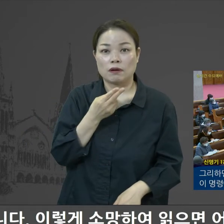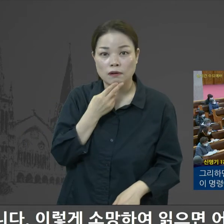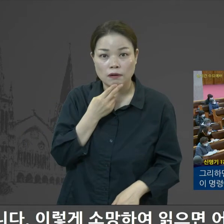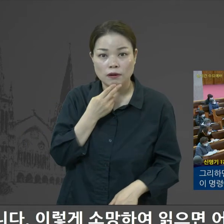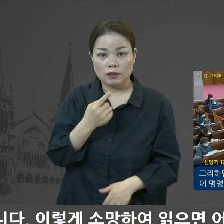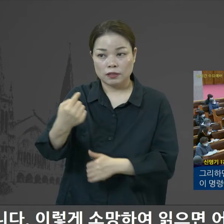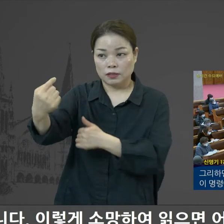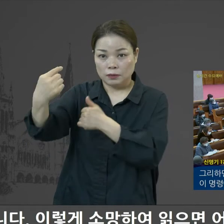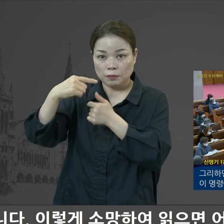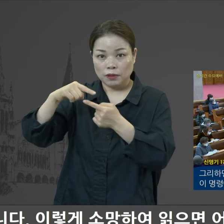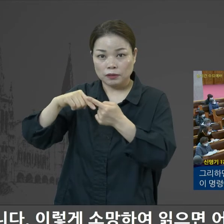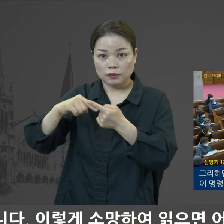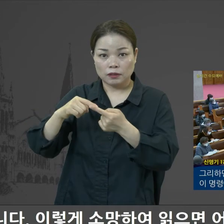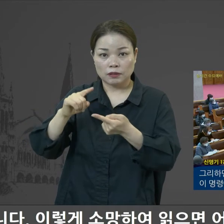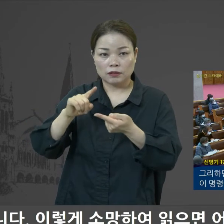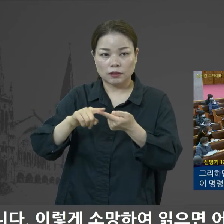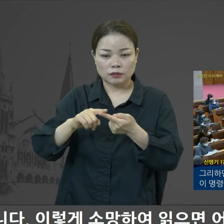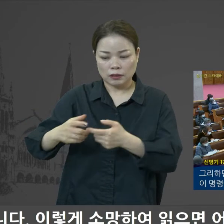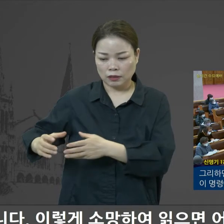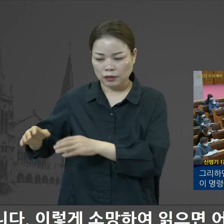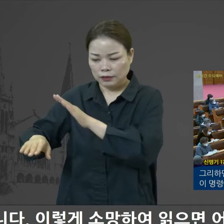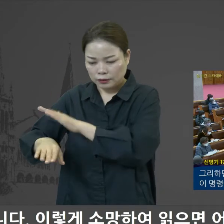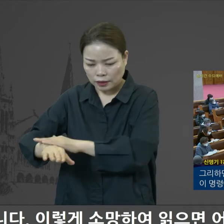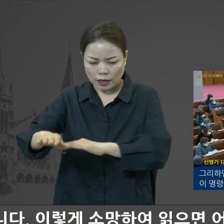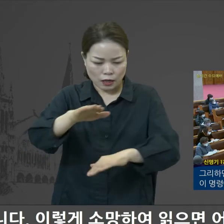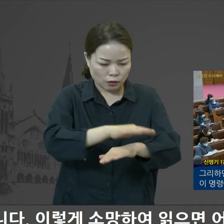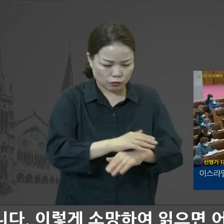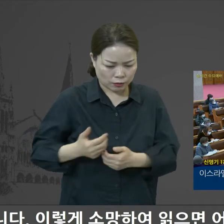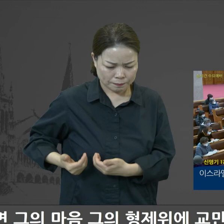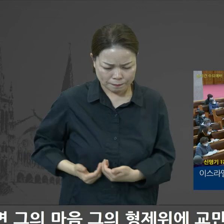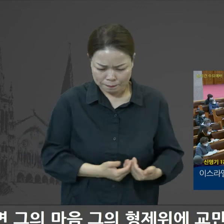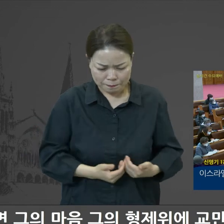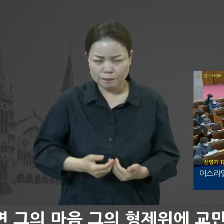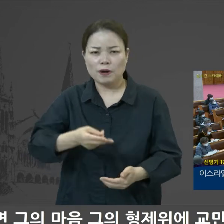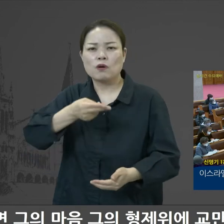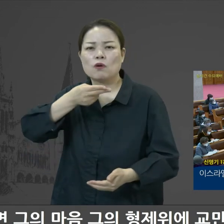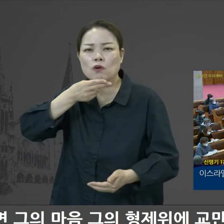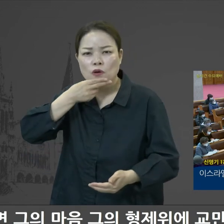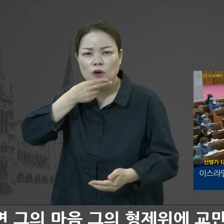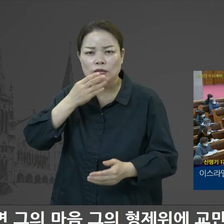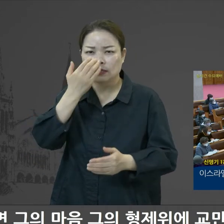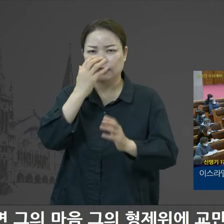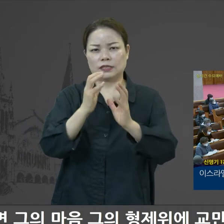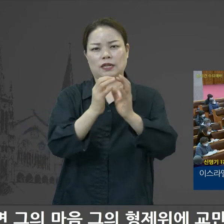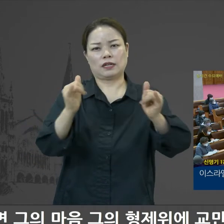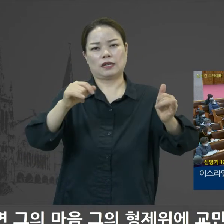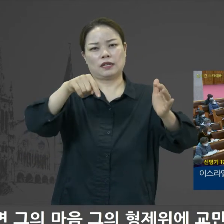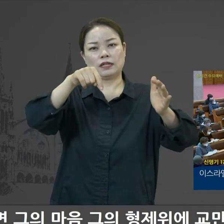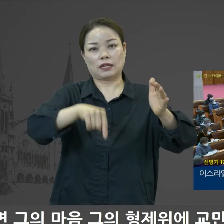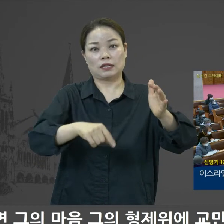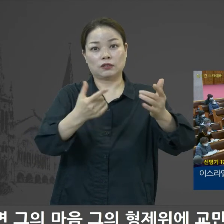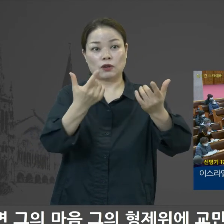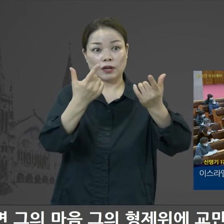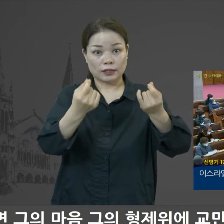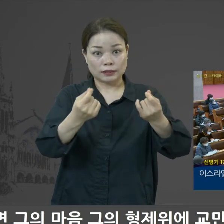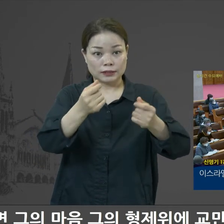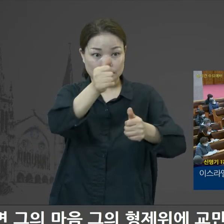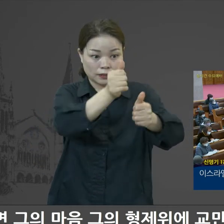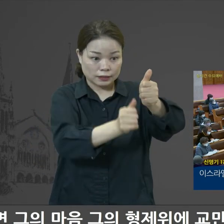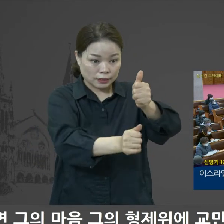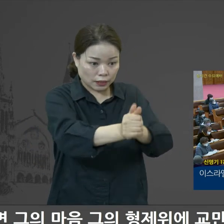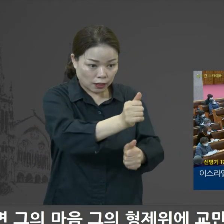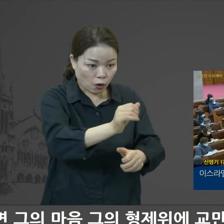이 명령에서 떠나 좌로나 우로나 치우치지 아니하리니 이스라엘 중에서 그와 그의